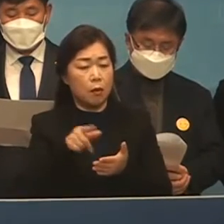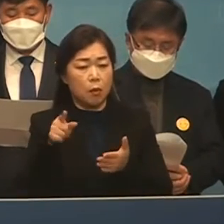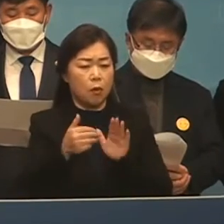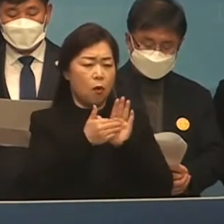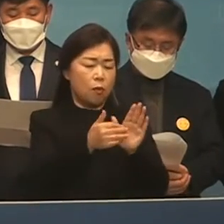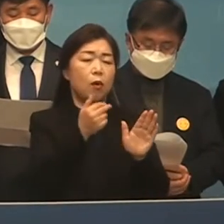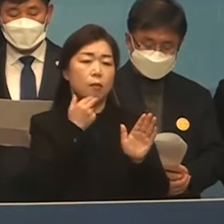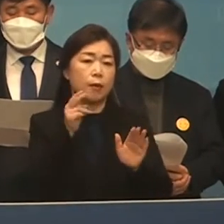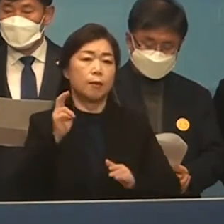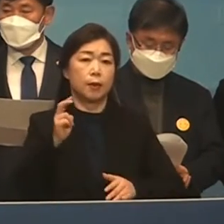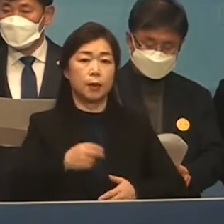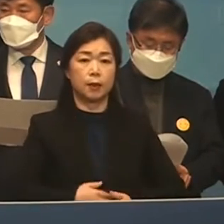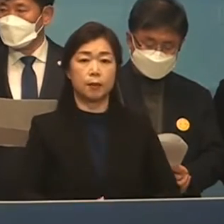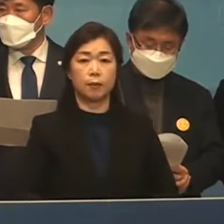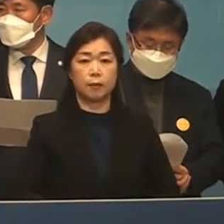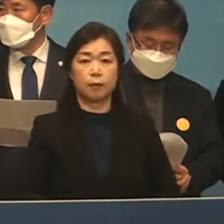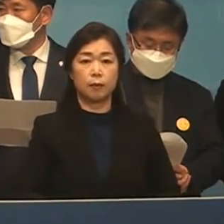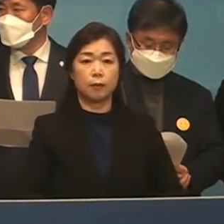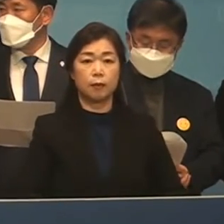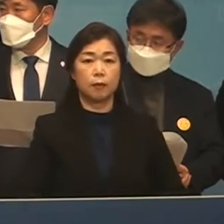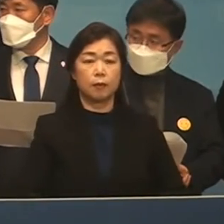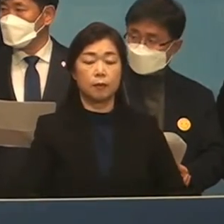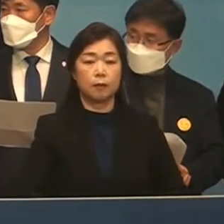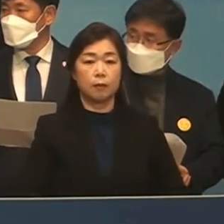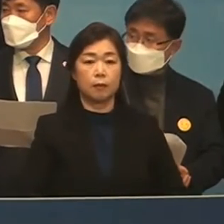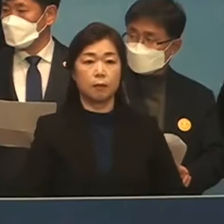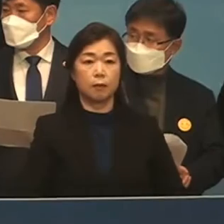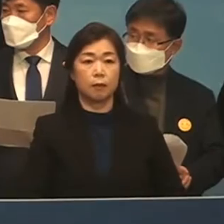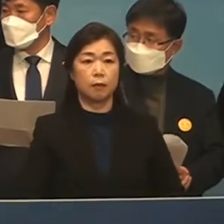수 없을 것입니다.